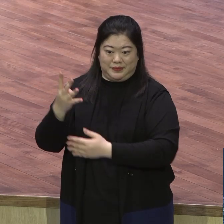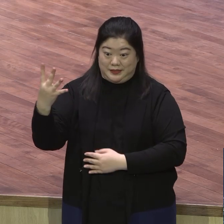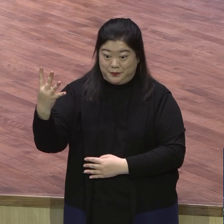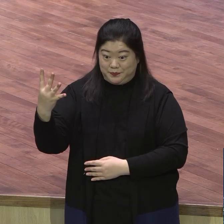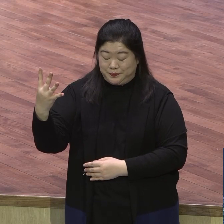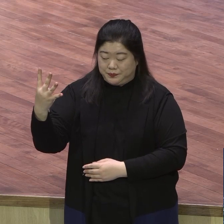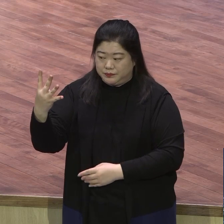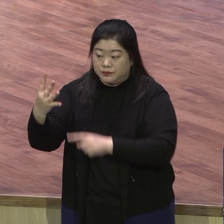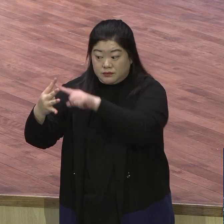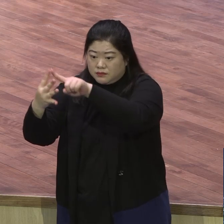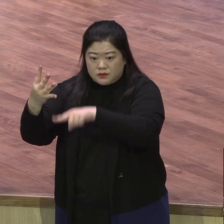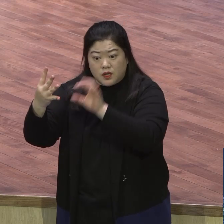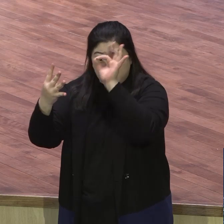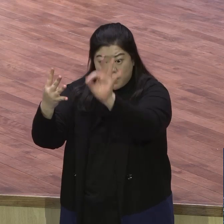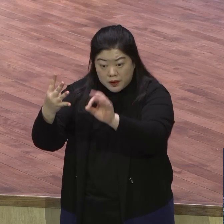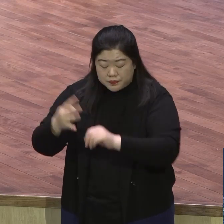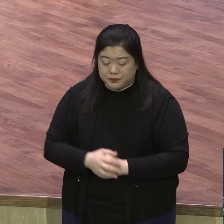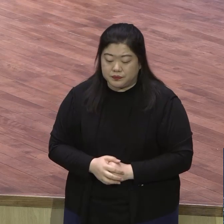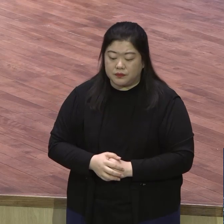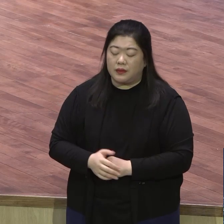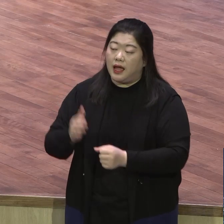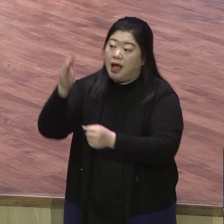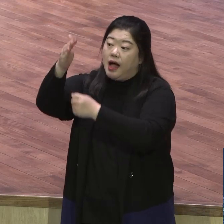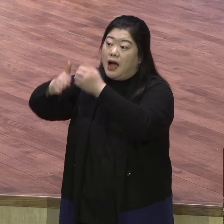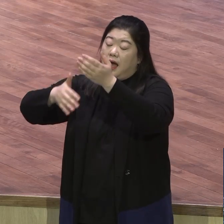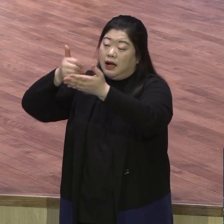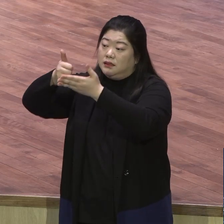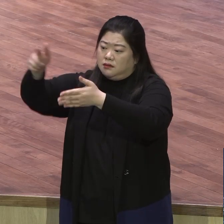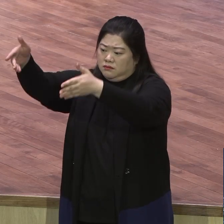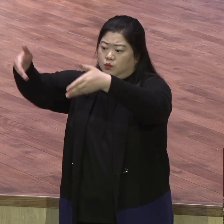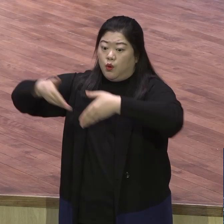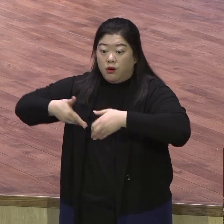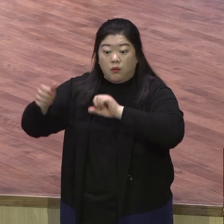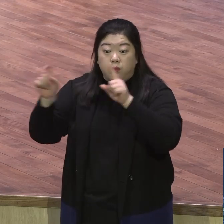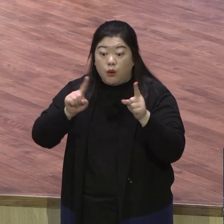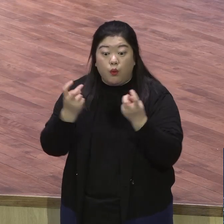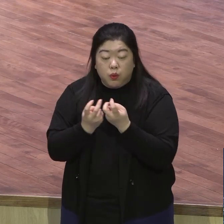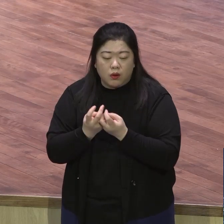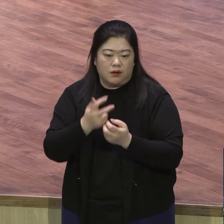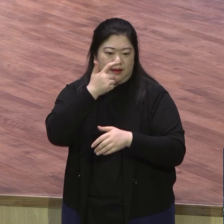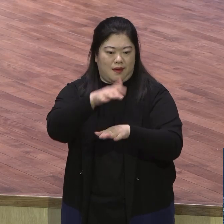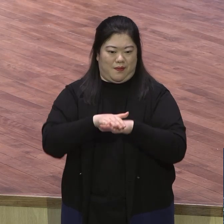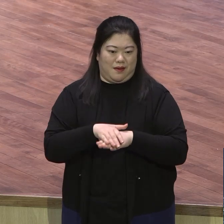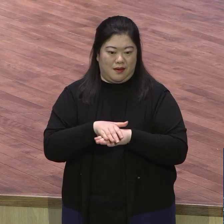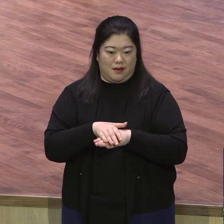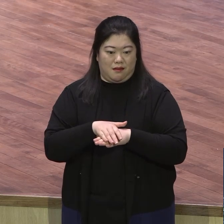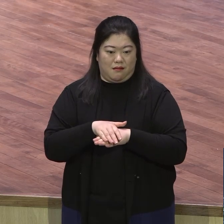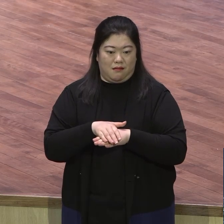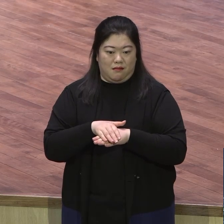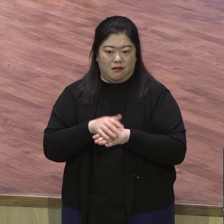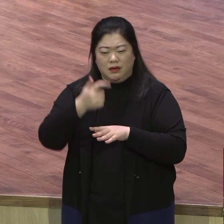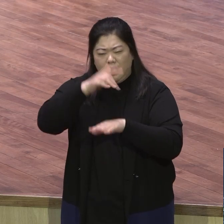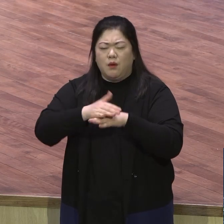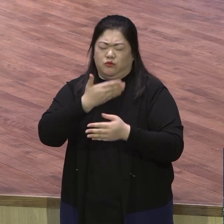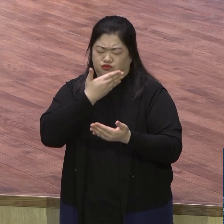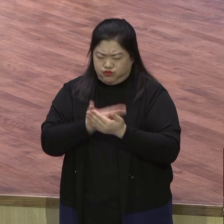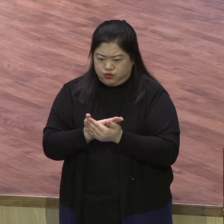그 핵심이 뭐냐 하나님과의 관계의 회복의 핵심을 한마디로 말하면 예배 예배 그걸 강조하고 있어요.